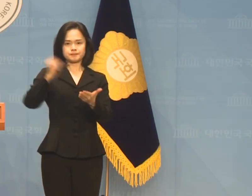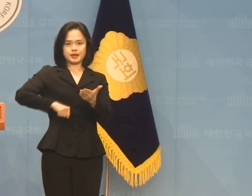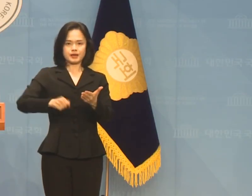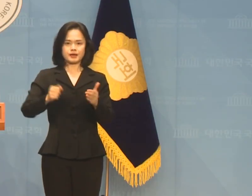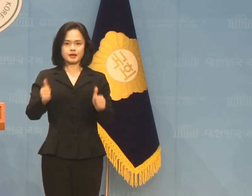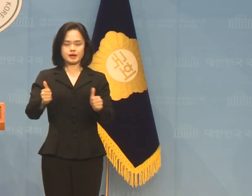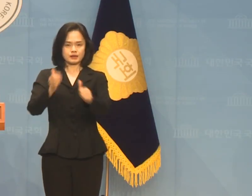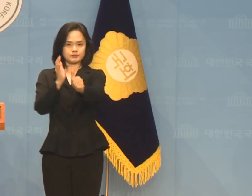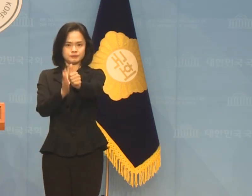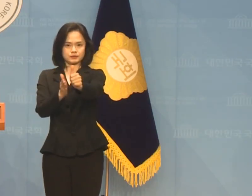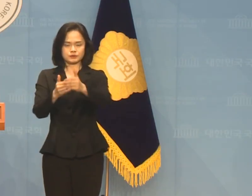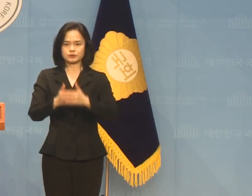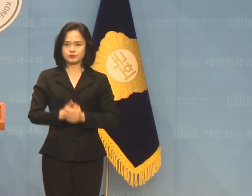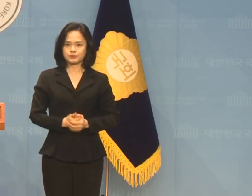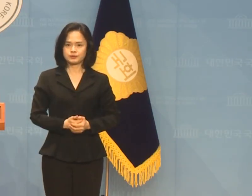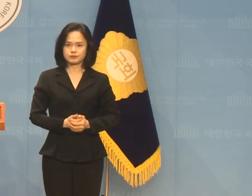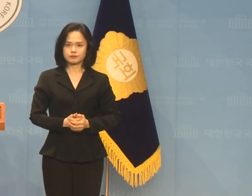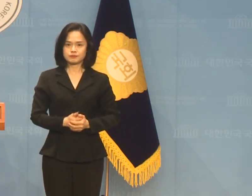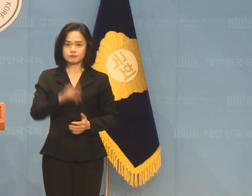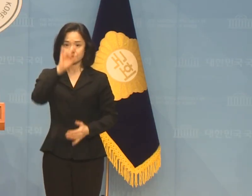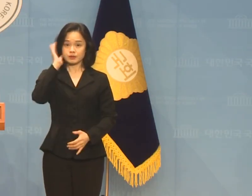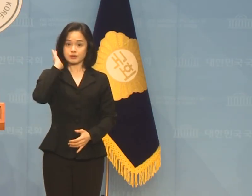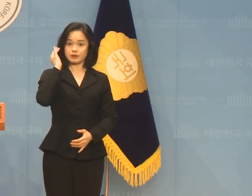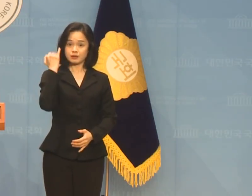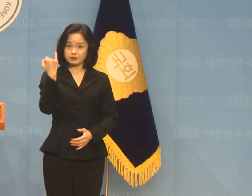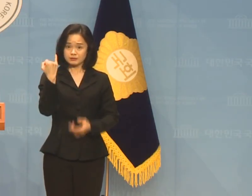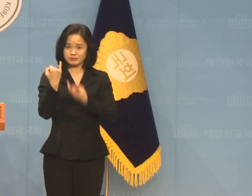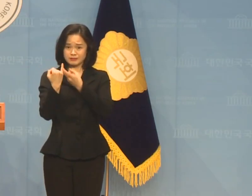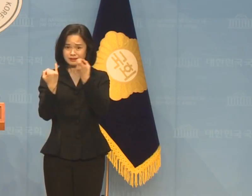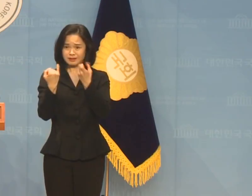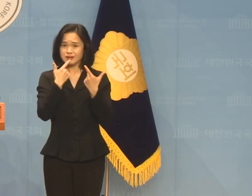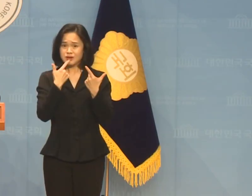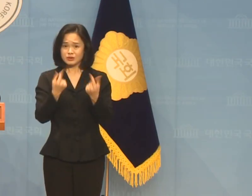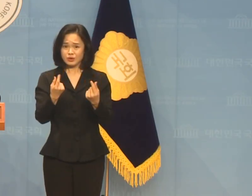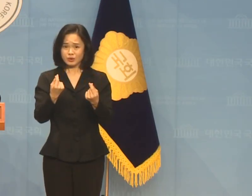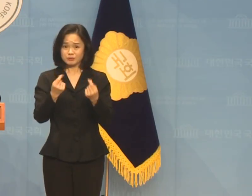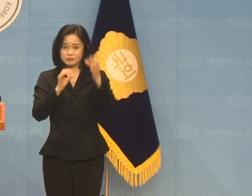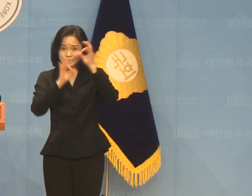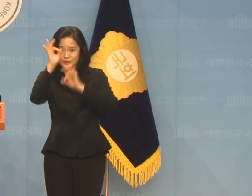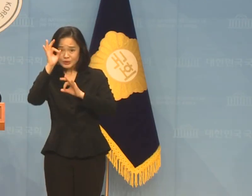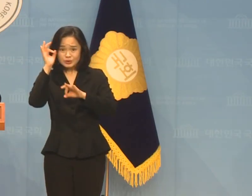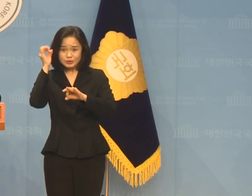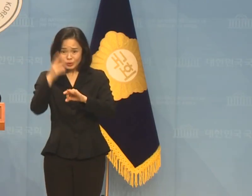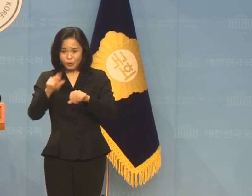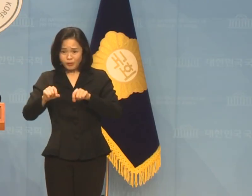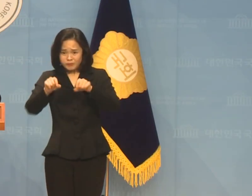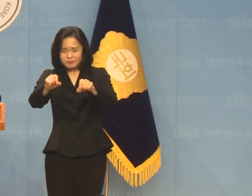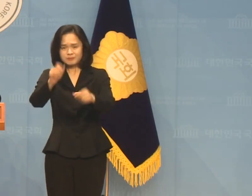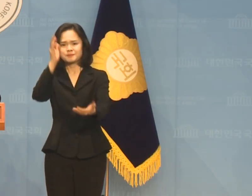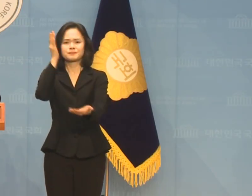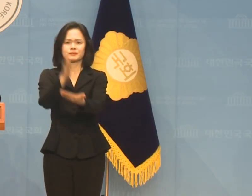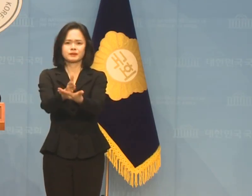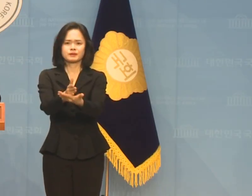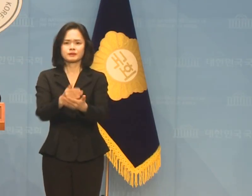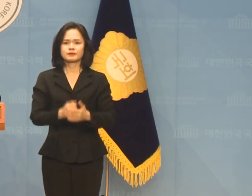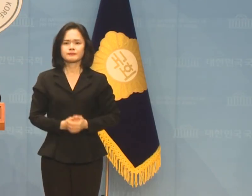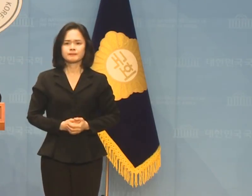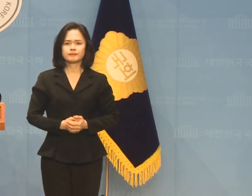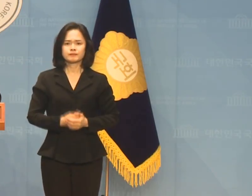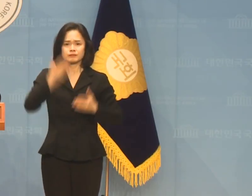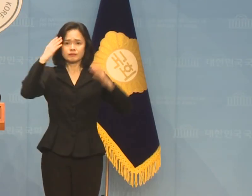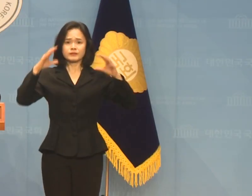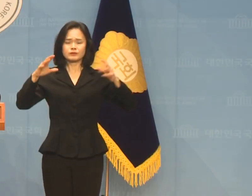우를 범하지 마십시오. 지금 대한민국은 제2의 6.25 전쟁,